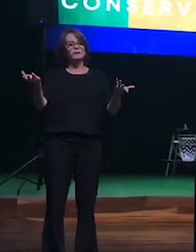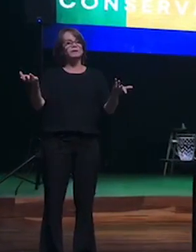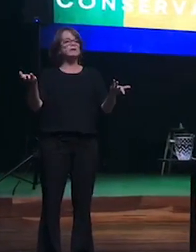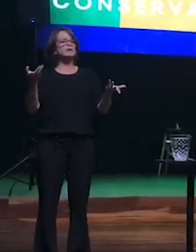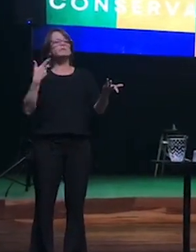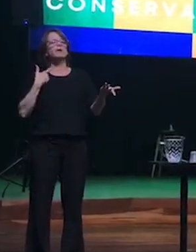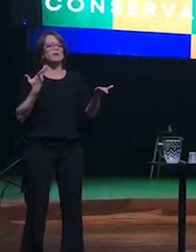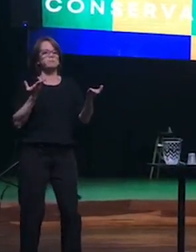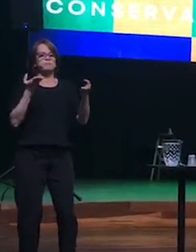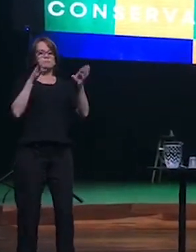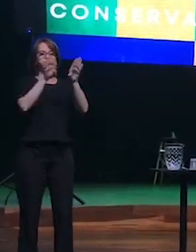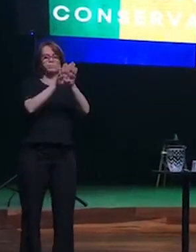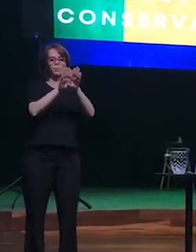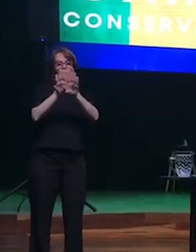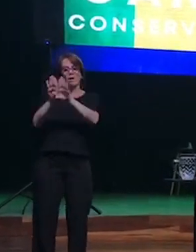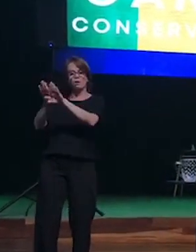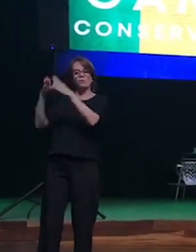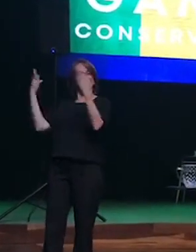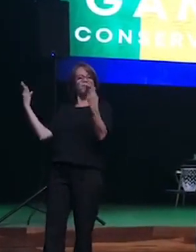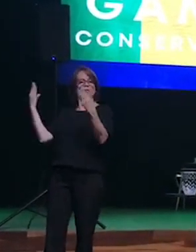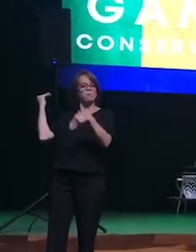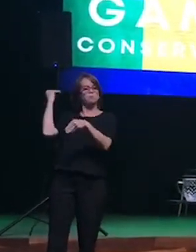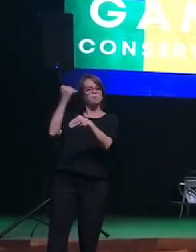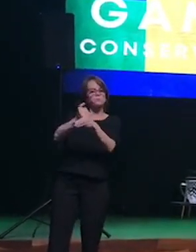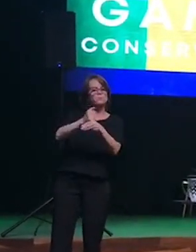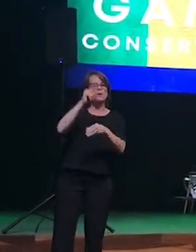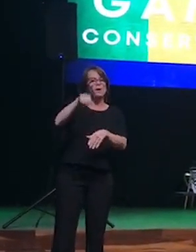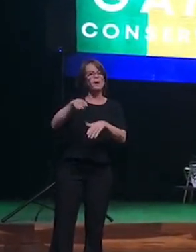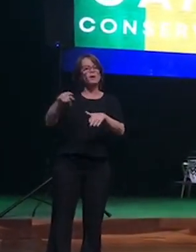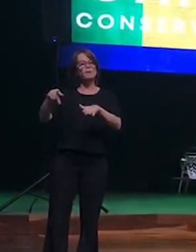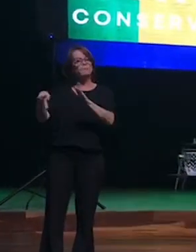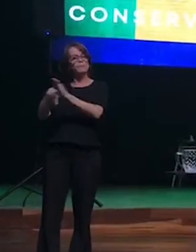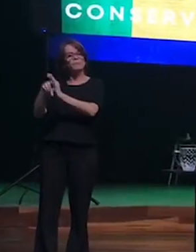o que fecha no mercado é o consumidor.